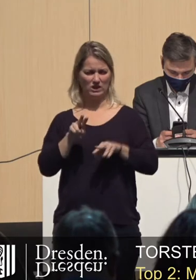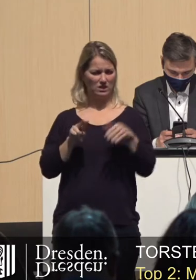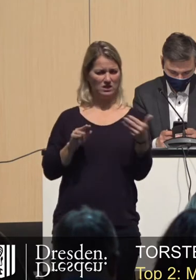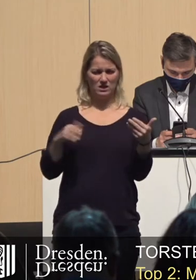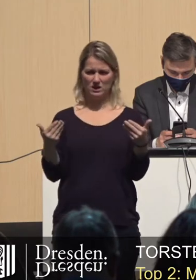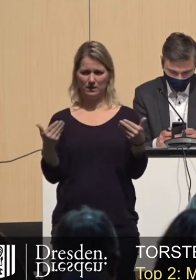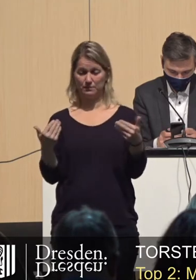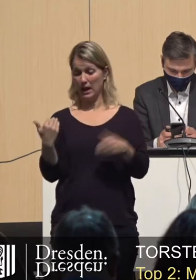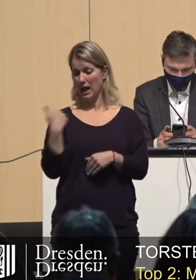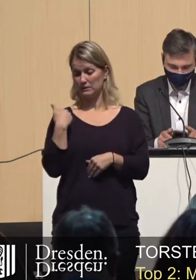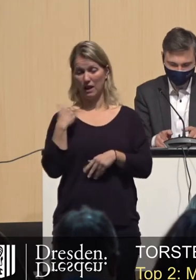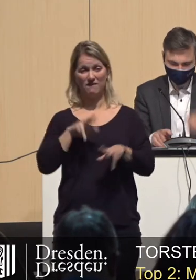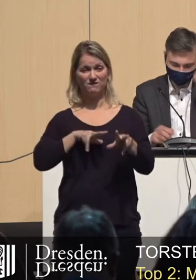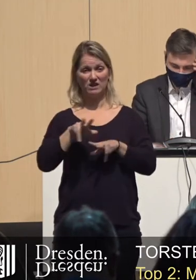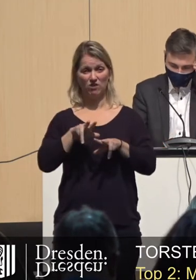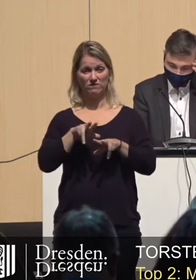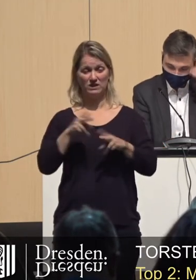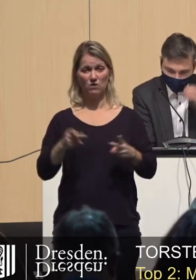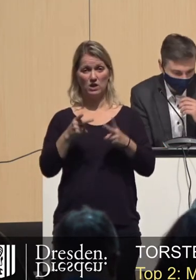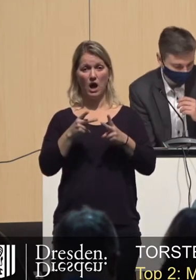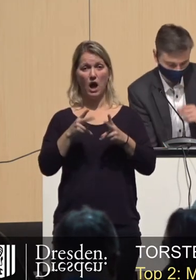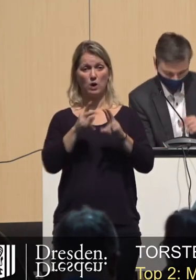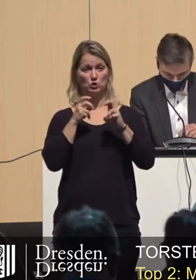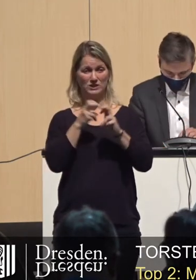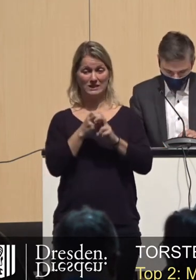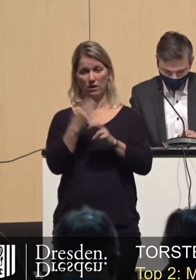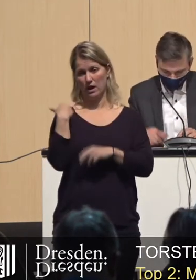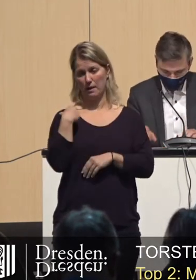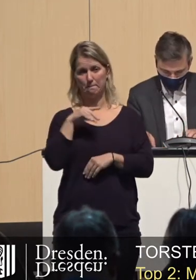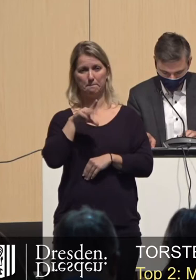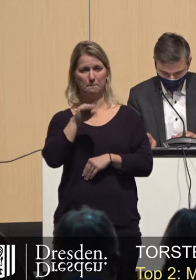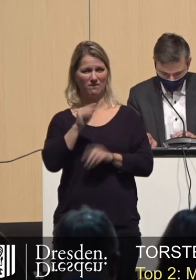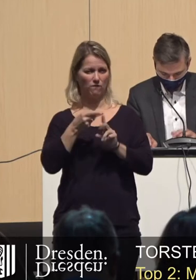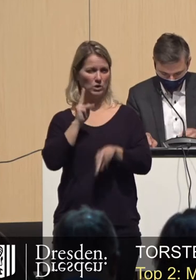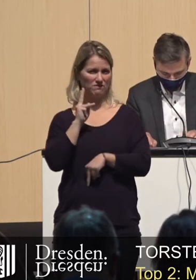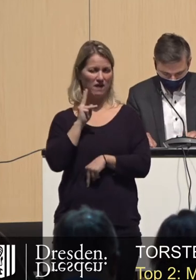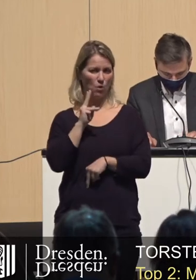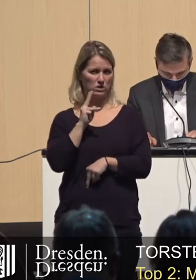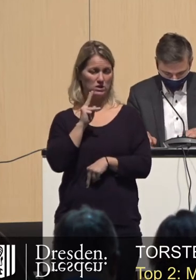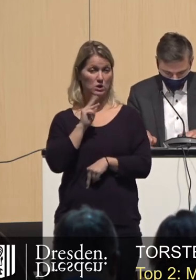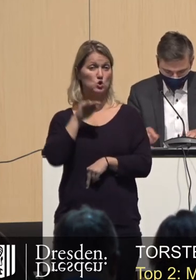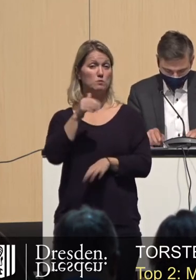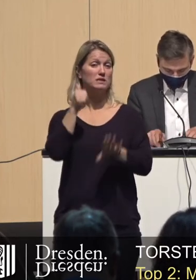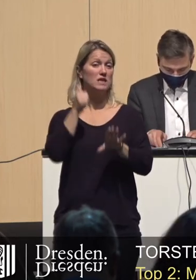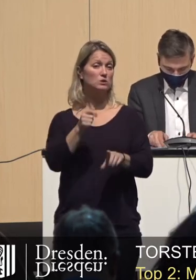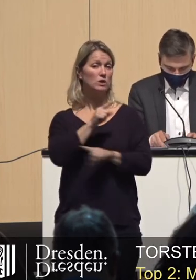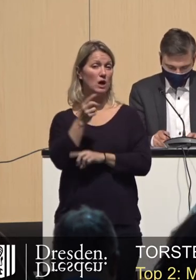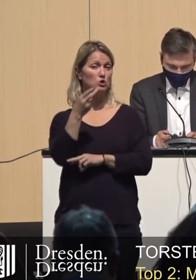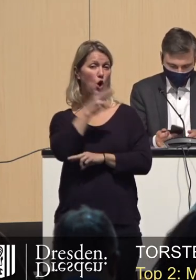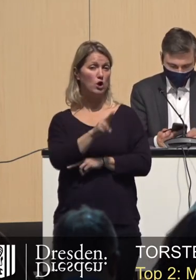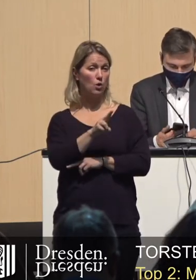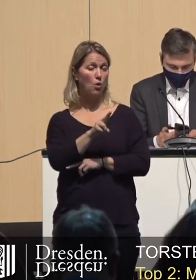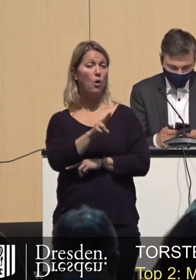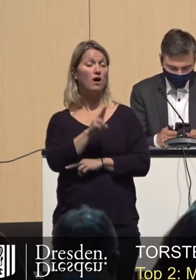der letzten Wirtschaftsförderungsausschusssitzung, in der Sondersitzung am Mittwoch vor 2 Wochen über 600.000 Euro